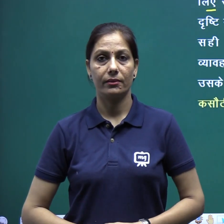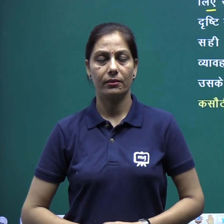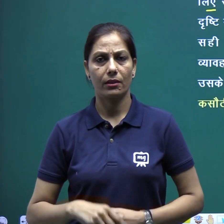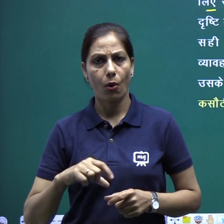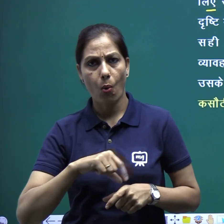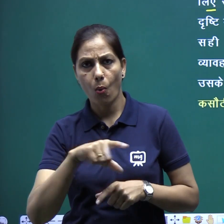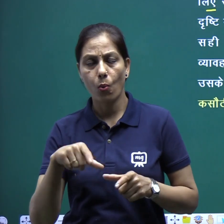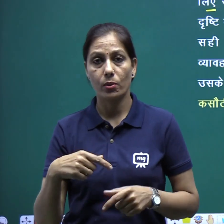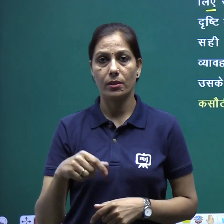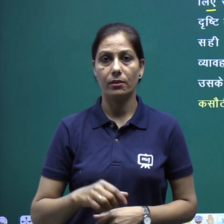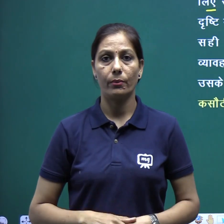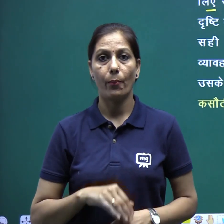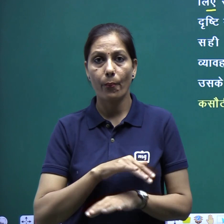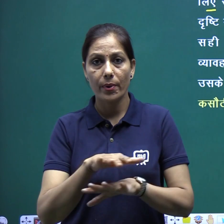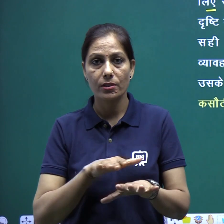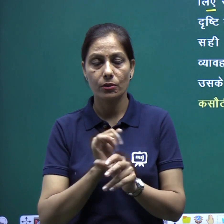सभी परिस्थितियों को